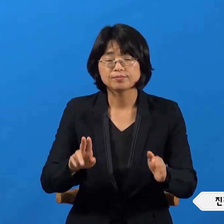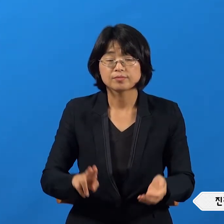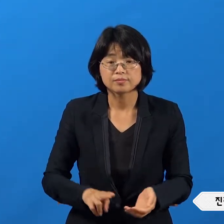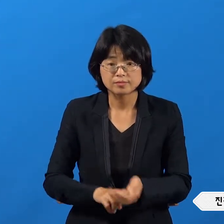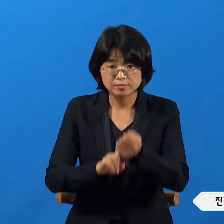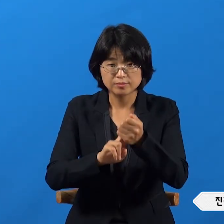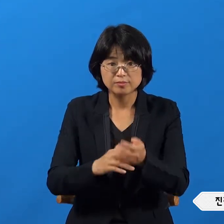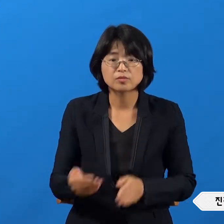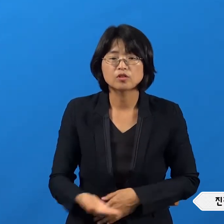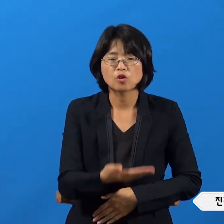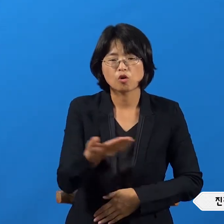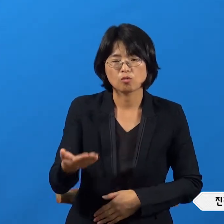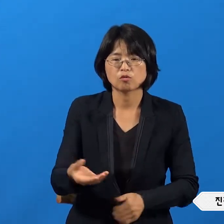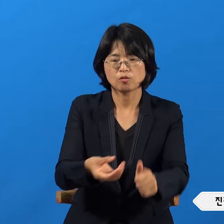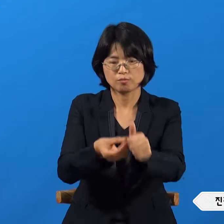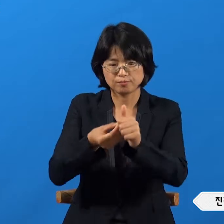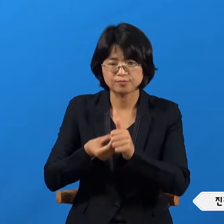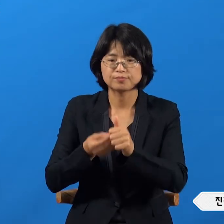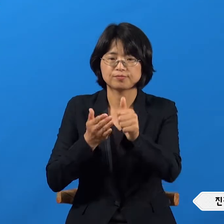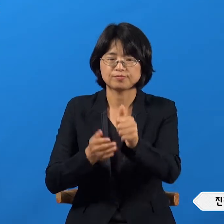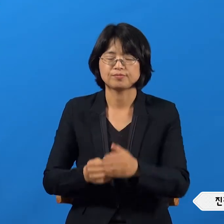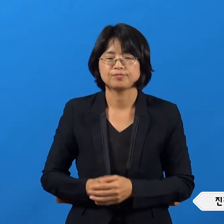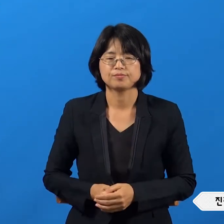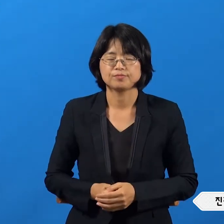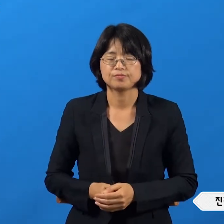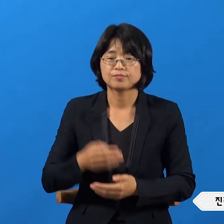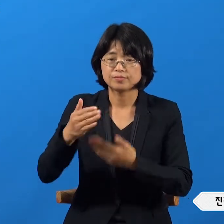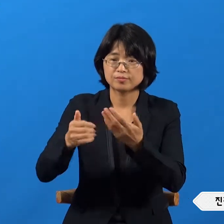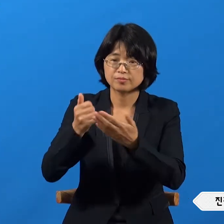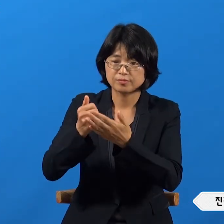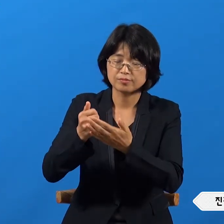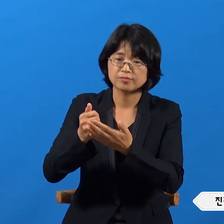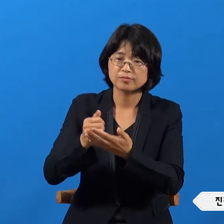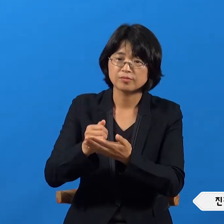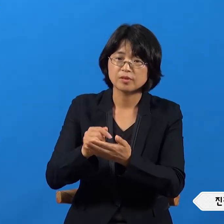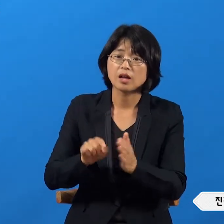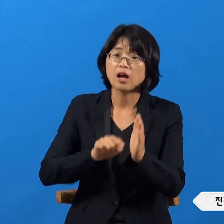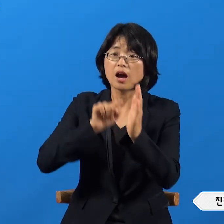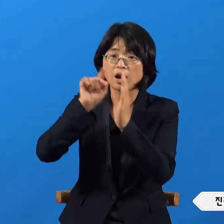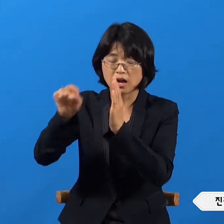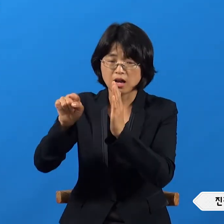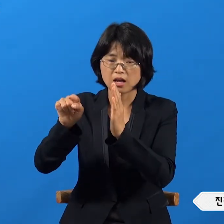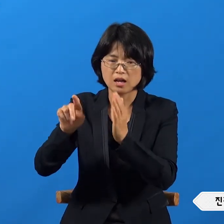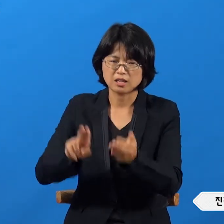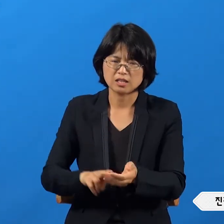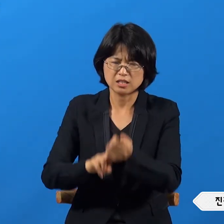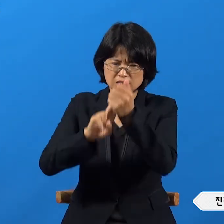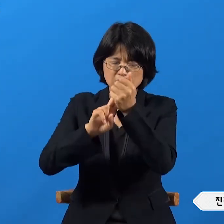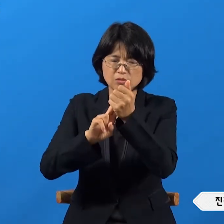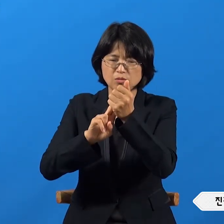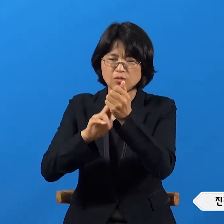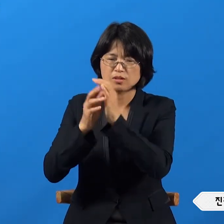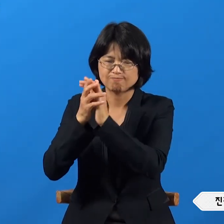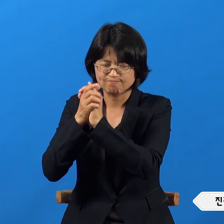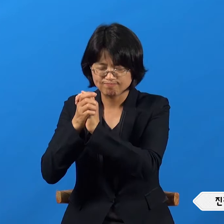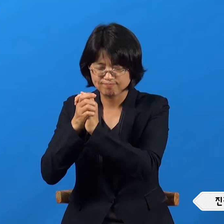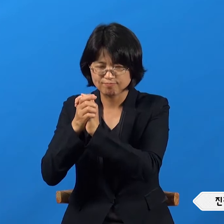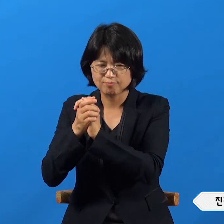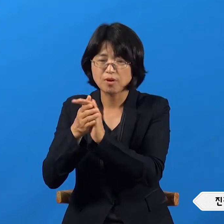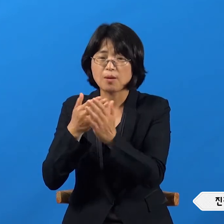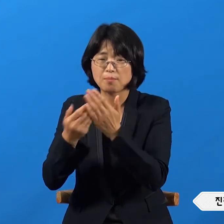앞에 나와 오늘 기도의 기적을 체험하는 여러분과 제 삶이 되시기를 주의